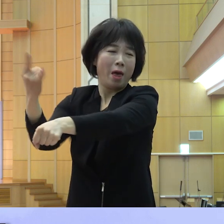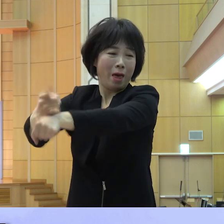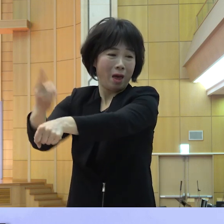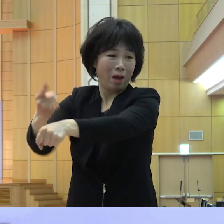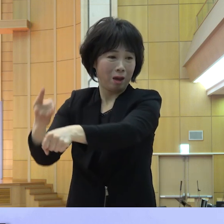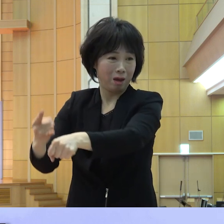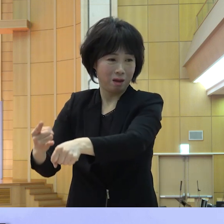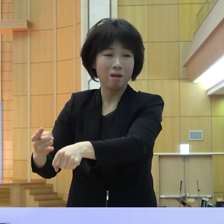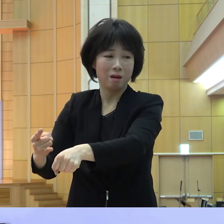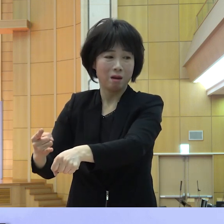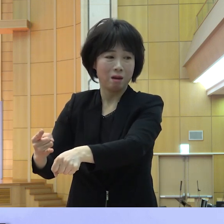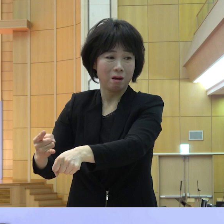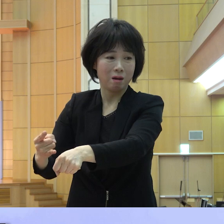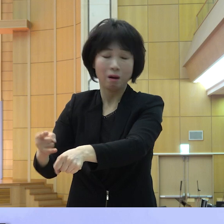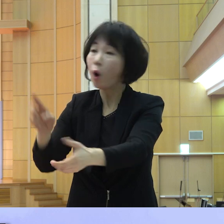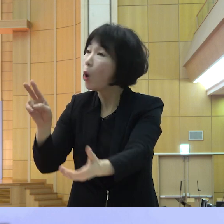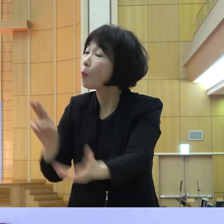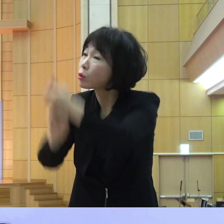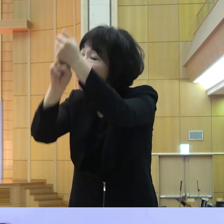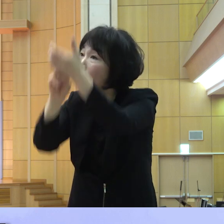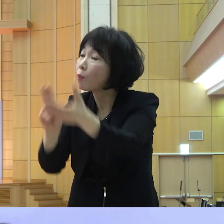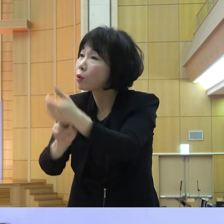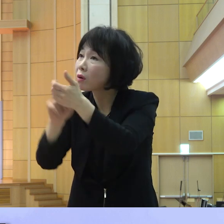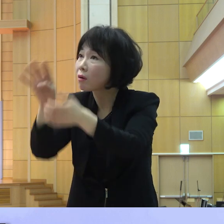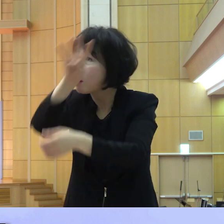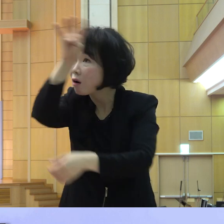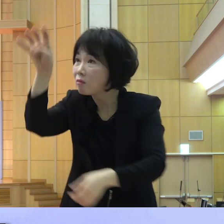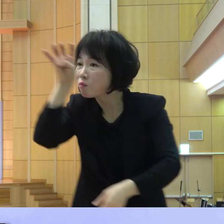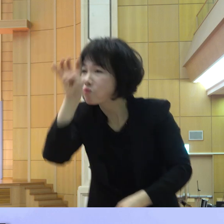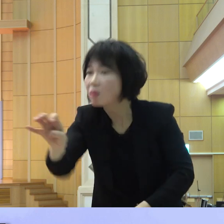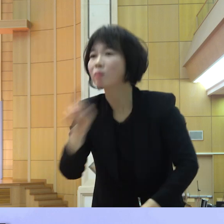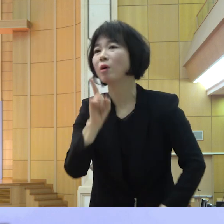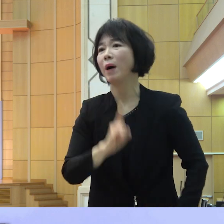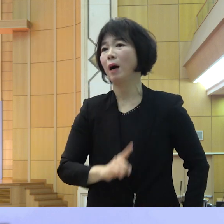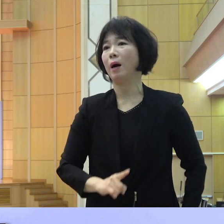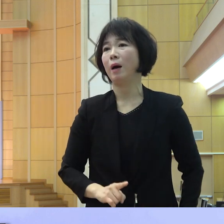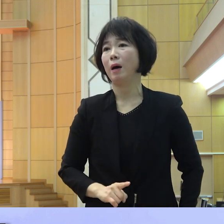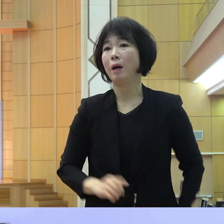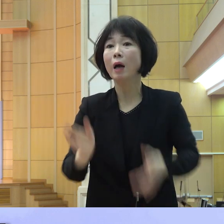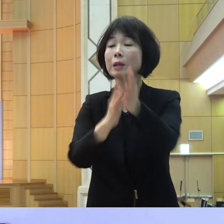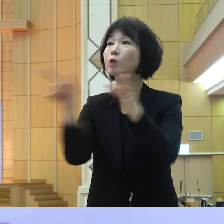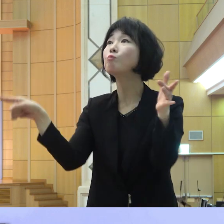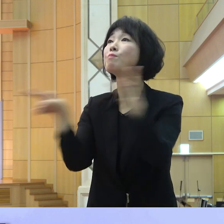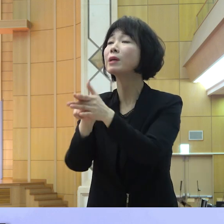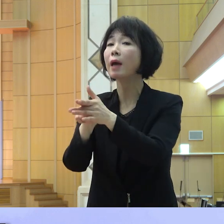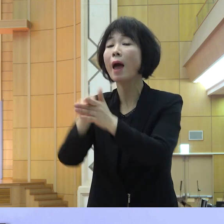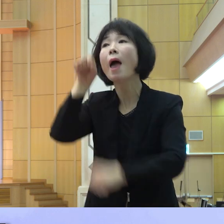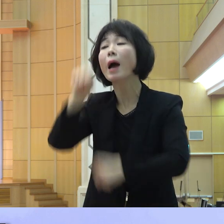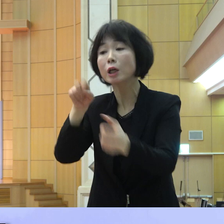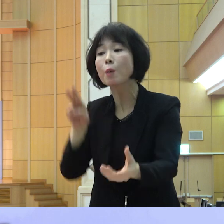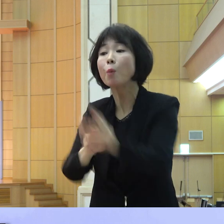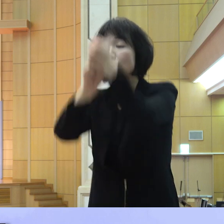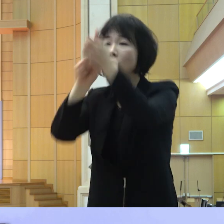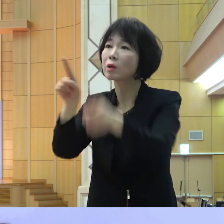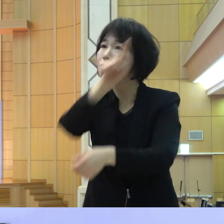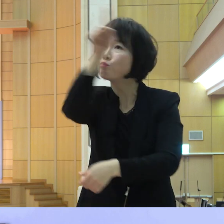했잖아. 영생하도록 양식이 예수 믿는 일이라고 그랬으니까 예수님을 믿게 행하시는 표적이